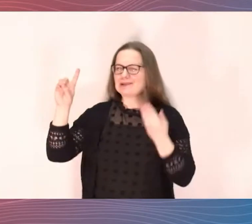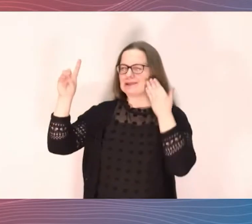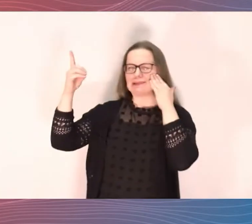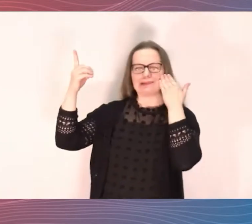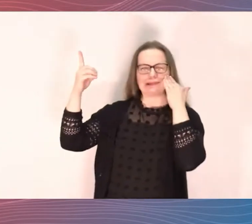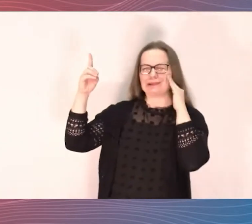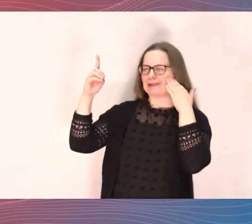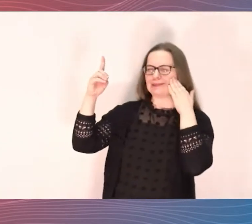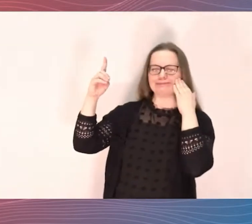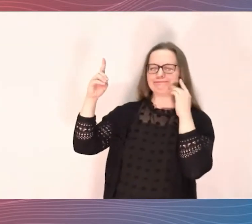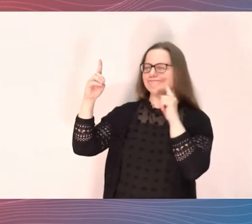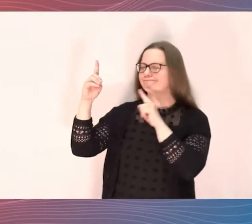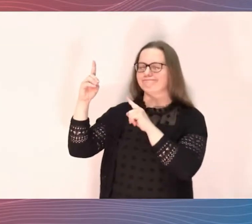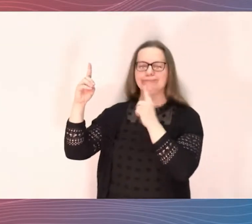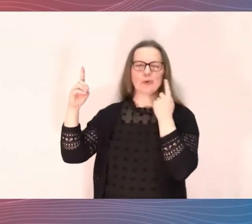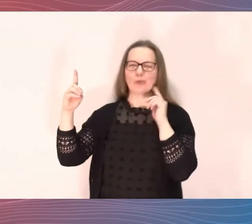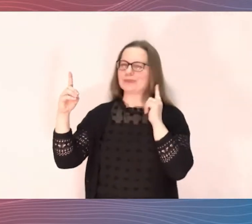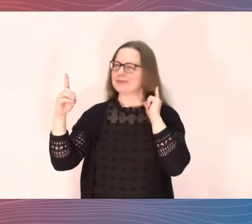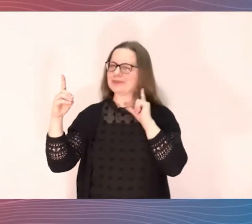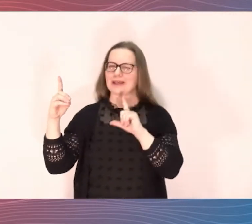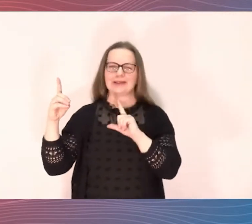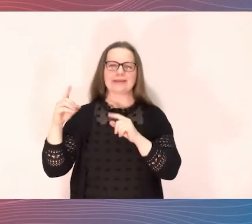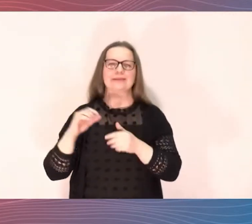E se Deus, né,